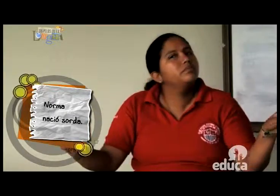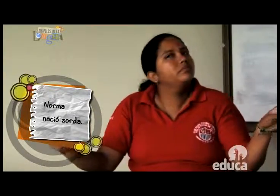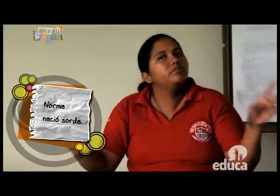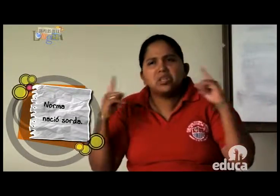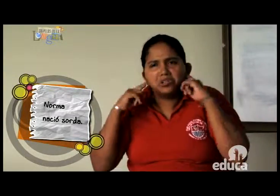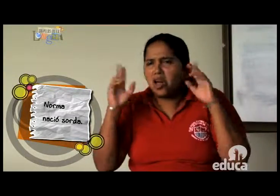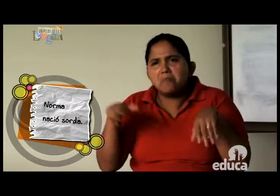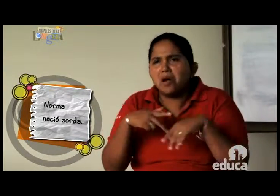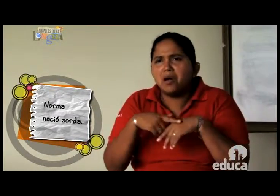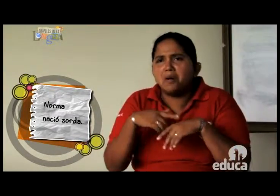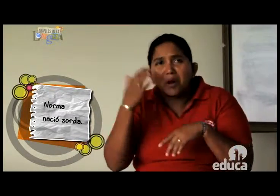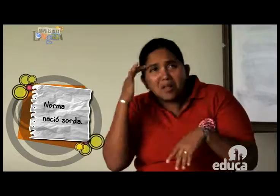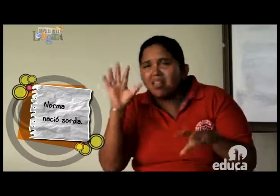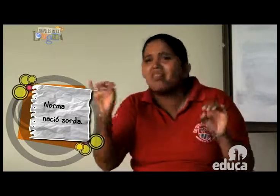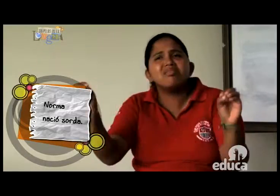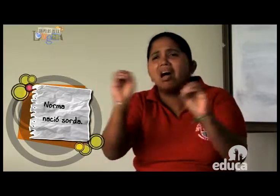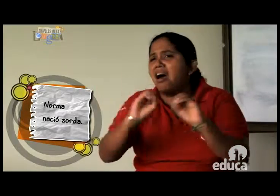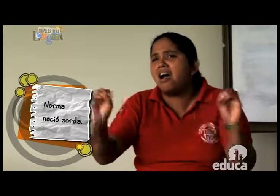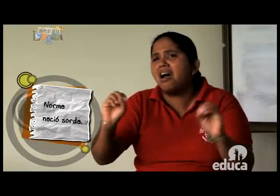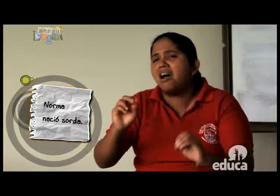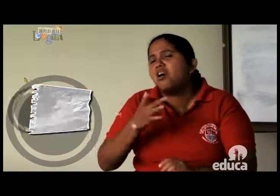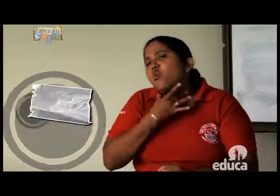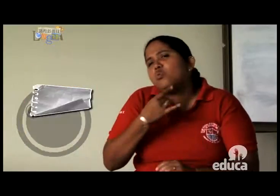algo, pregunto. No importa que no escuche nada.